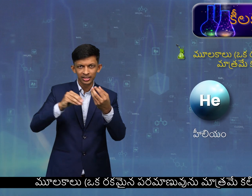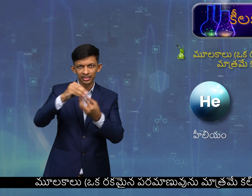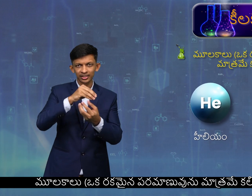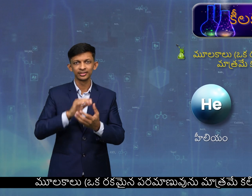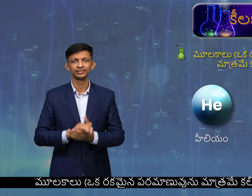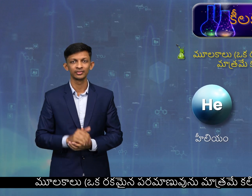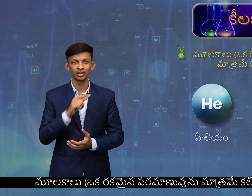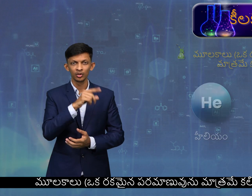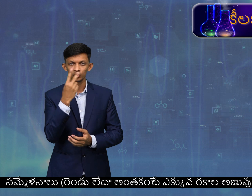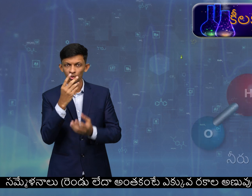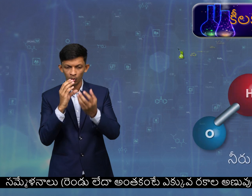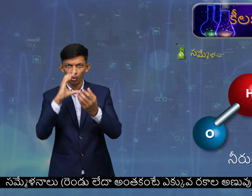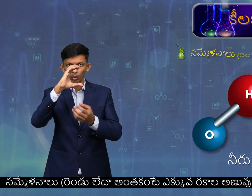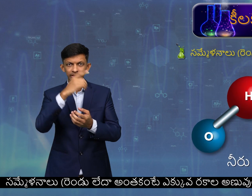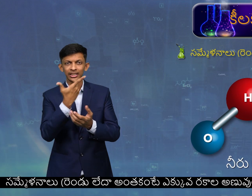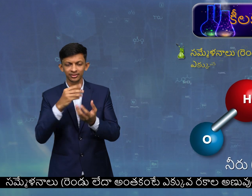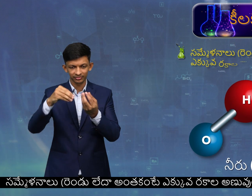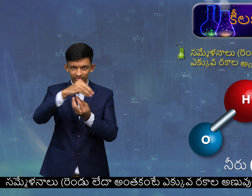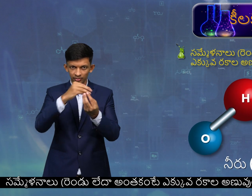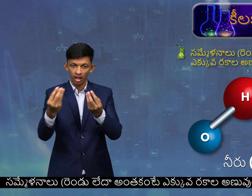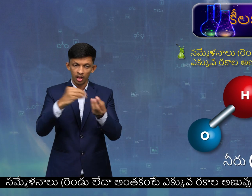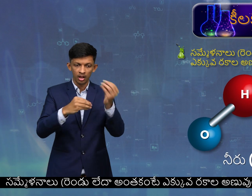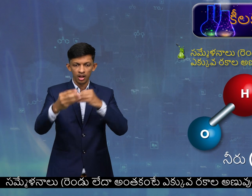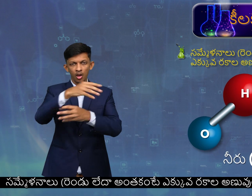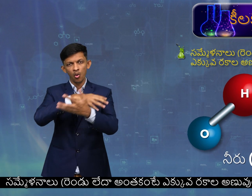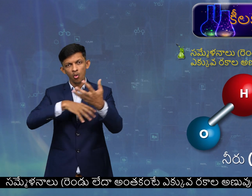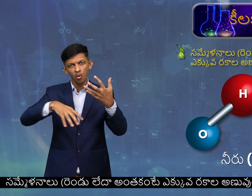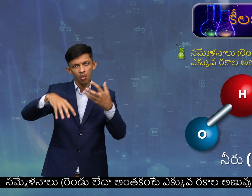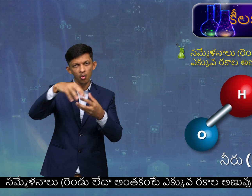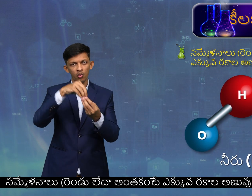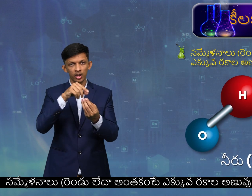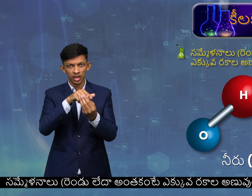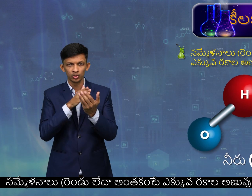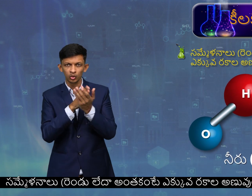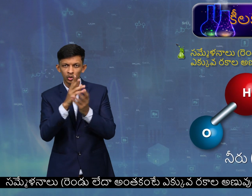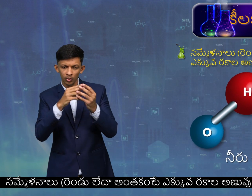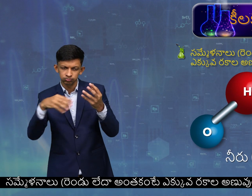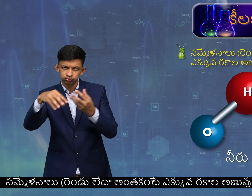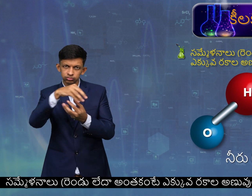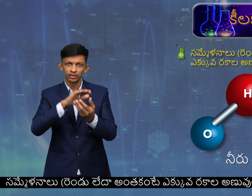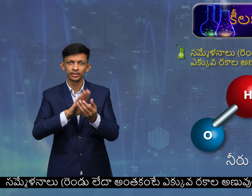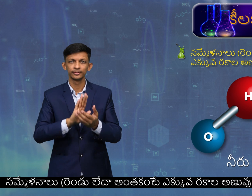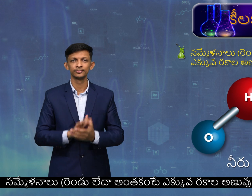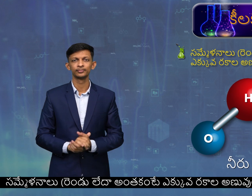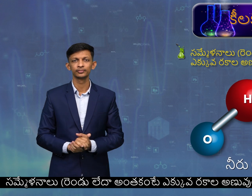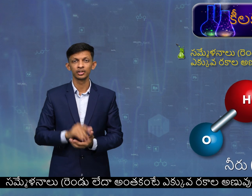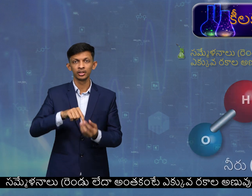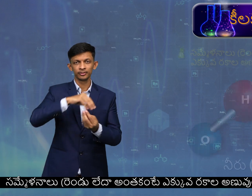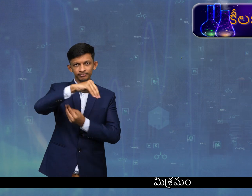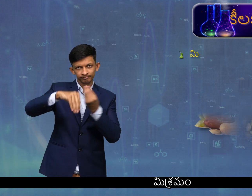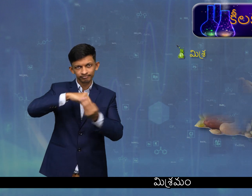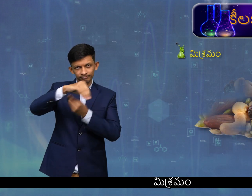మాత్రమే కలిగి ఉంటుంది. సమ్మేళనాలు రెండు లేదా అంతకంటే ఎక్కువ రకాల అణువులను కలిగి